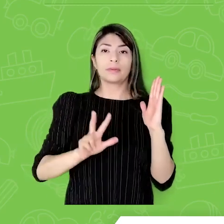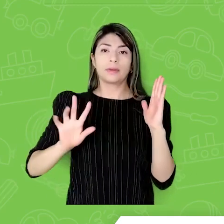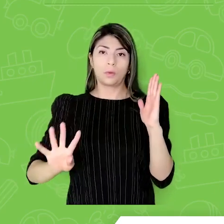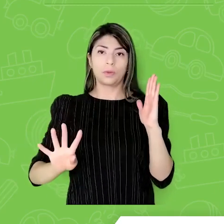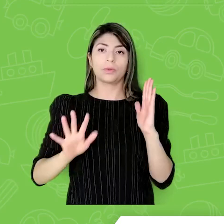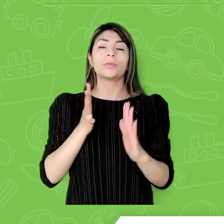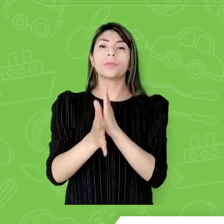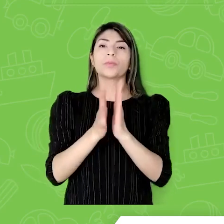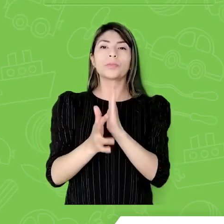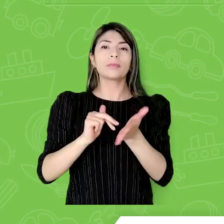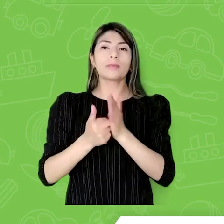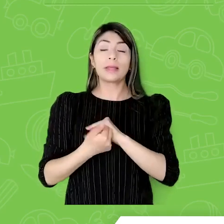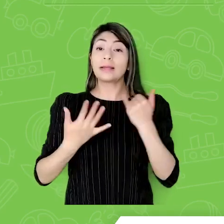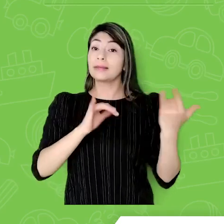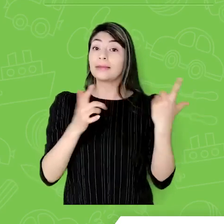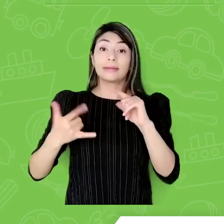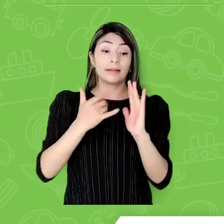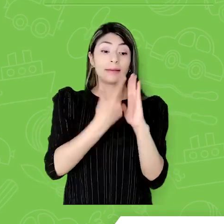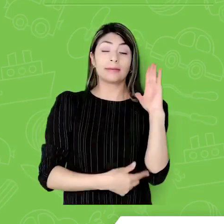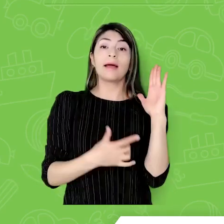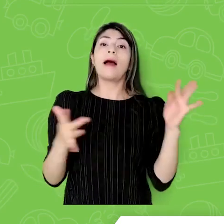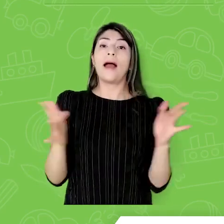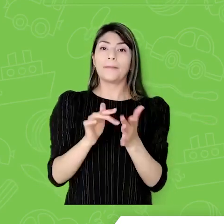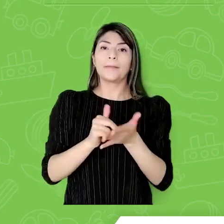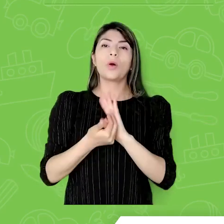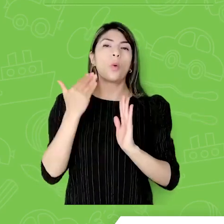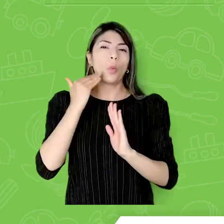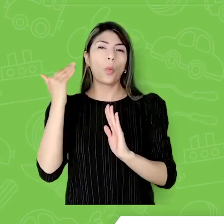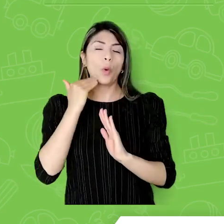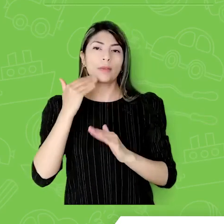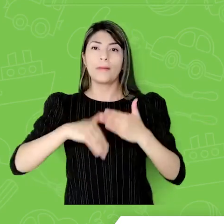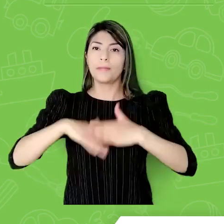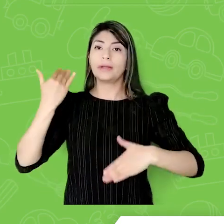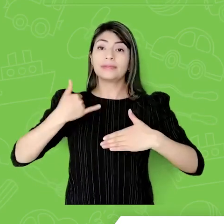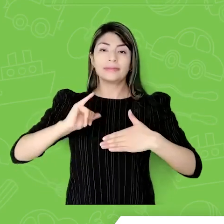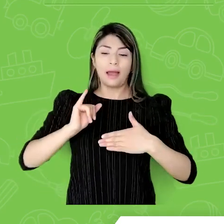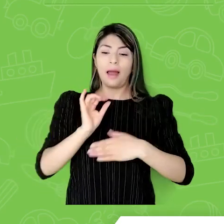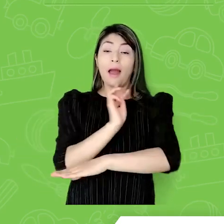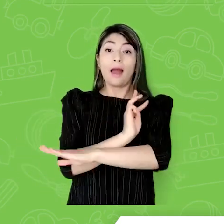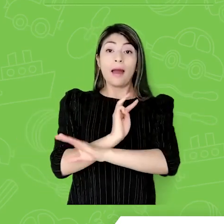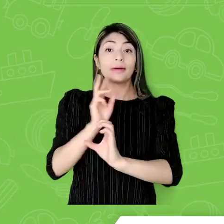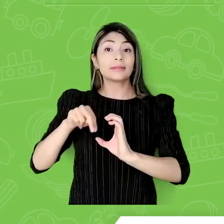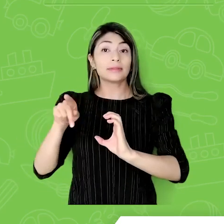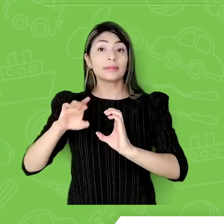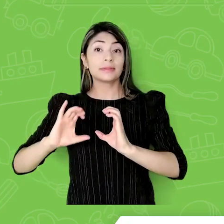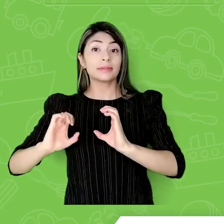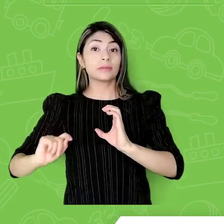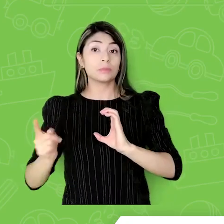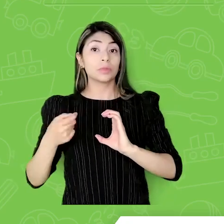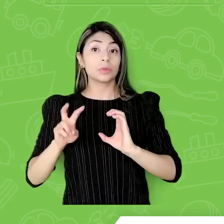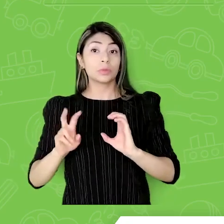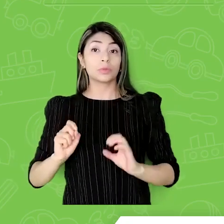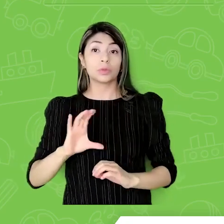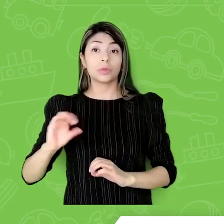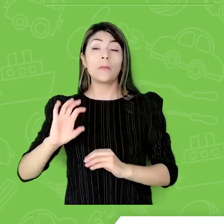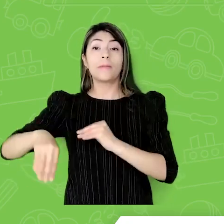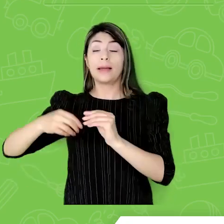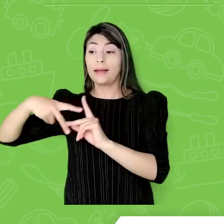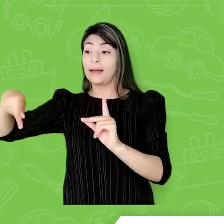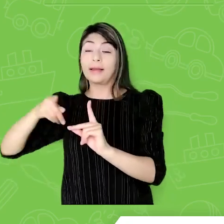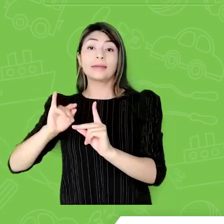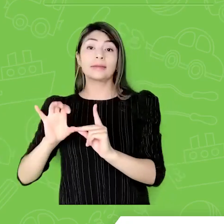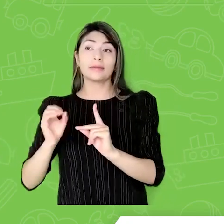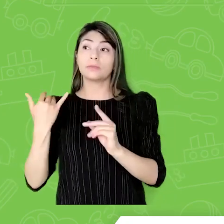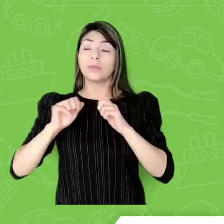El presente acuerdo rige a partir de la fecha de su expedición y publicación en el sitio web de la CNSC,